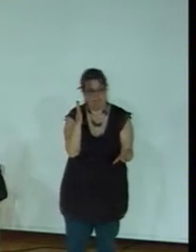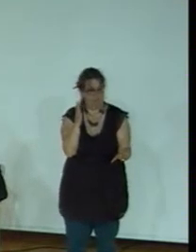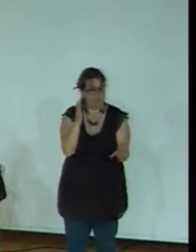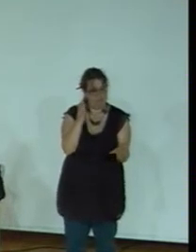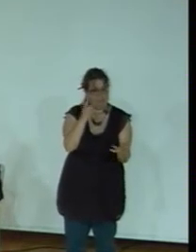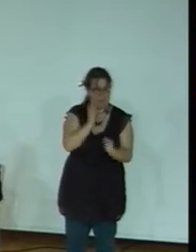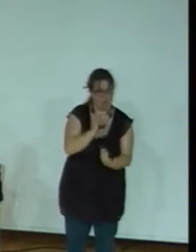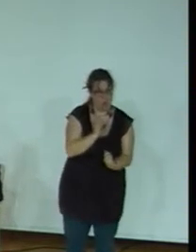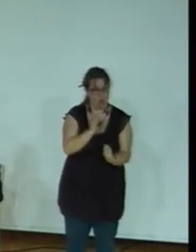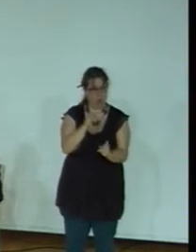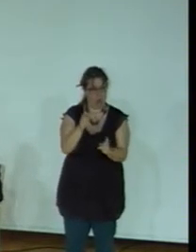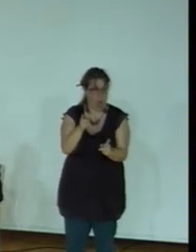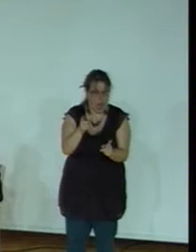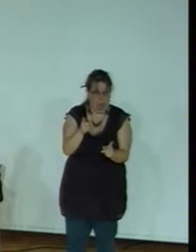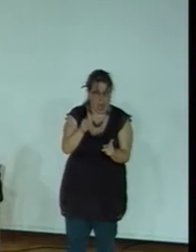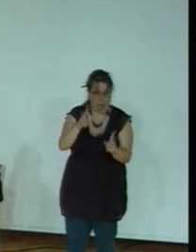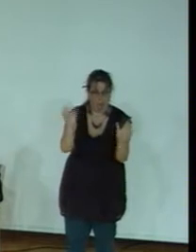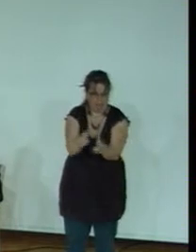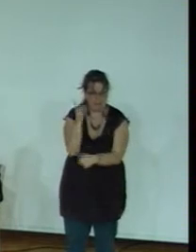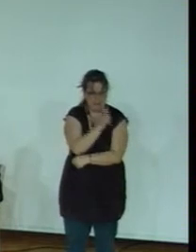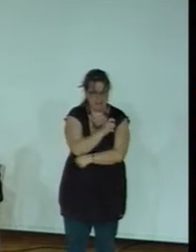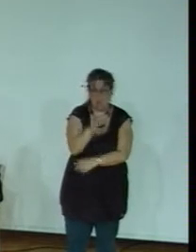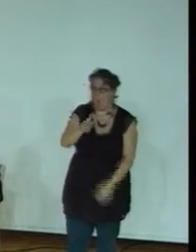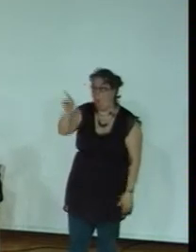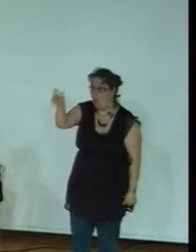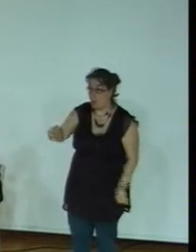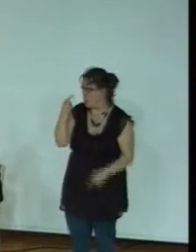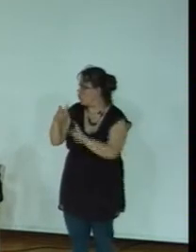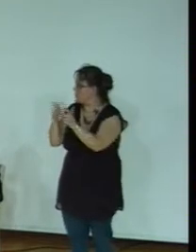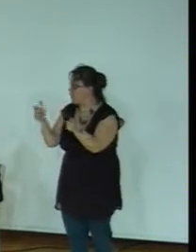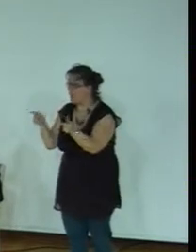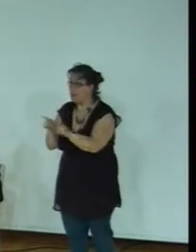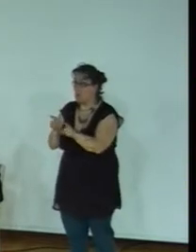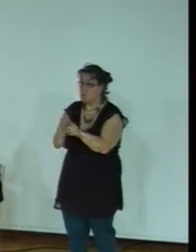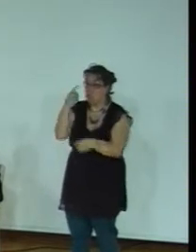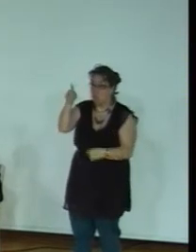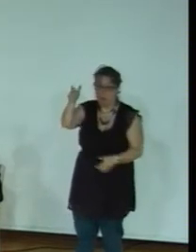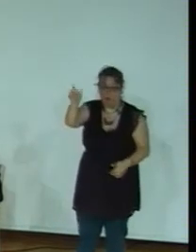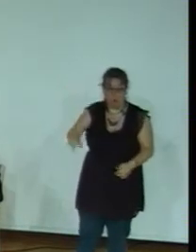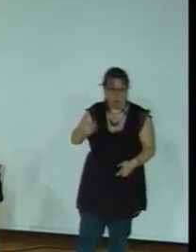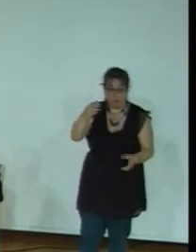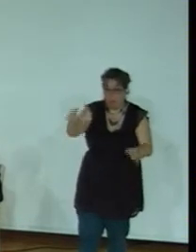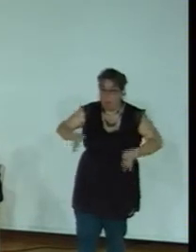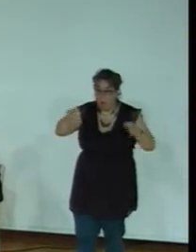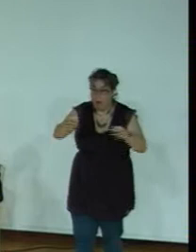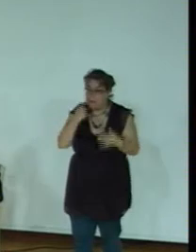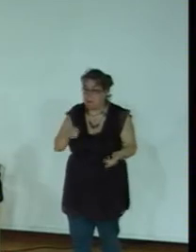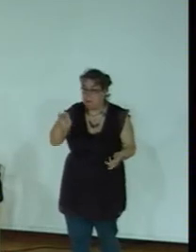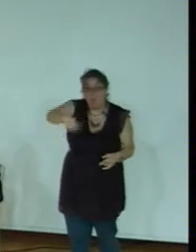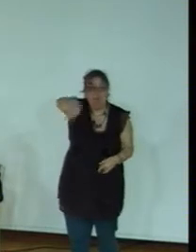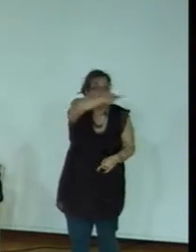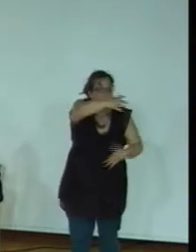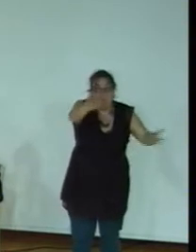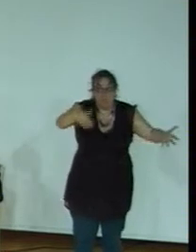ordinaires qui ne prennent pas de précautions. On parlait des entreprises tout à l'heure, mais c'est encore plus vrai pour le citoyen ordinaire. Le citoyen ordinaire ne prend pas de mesures